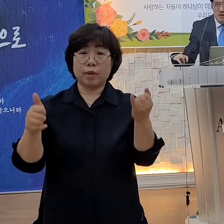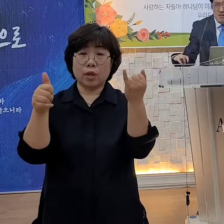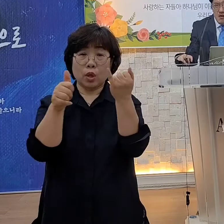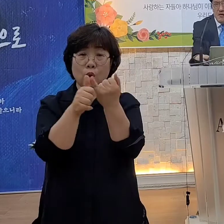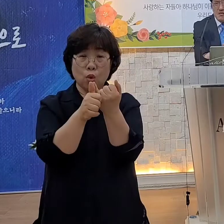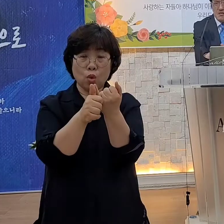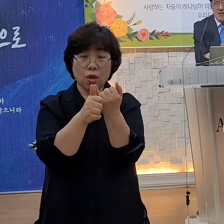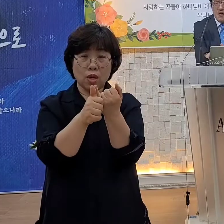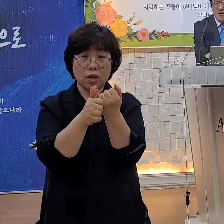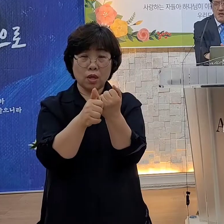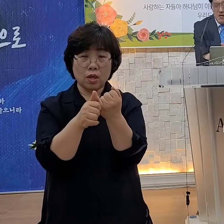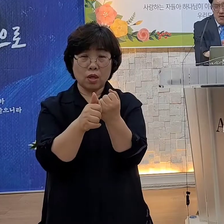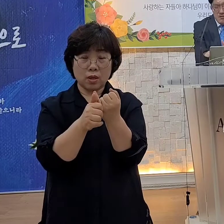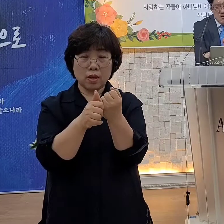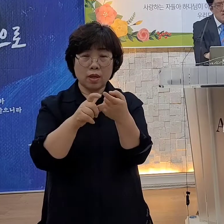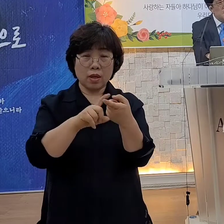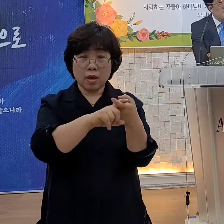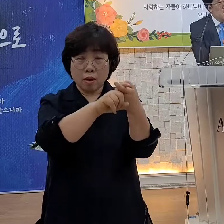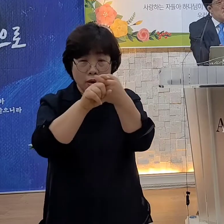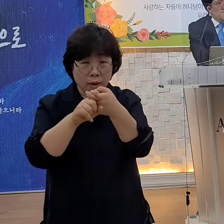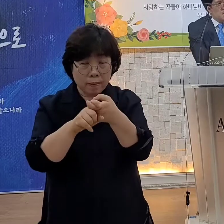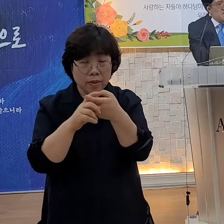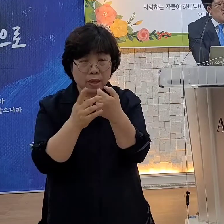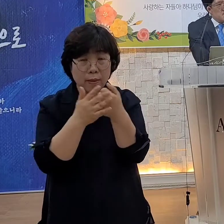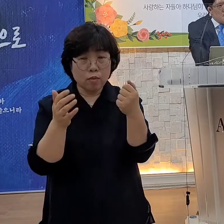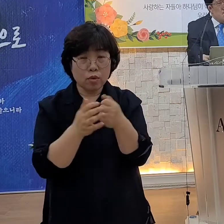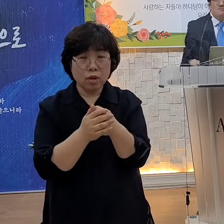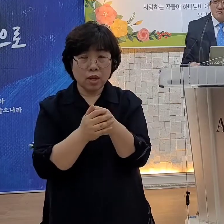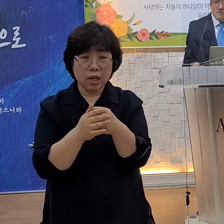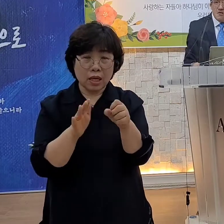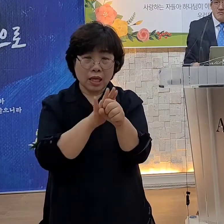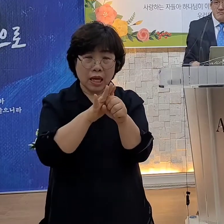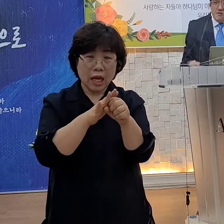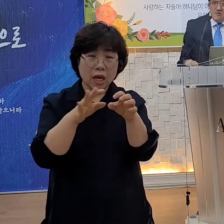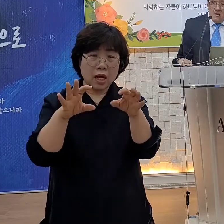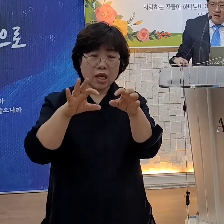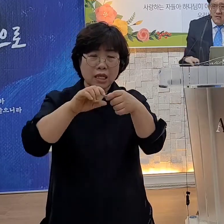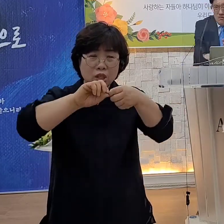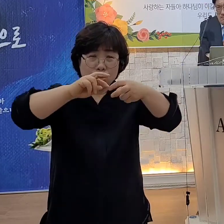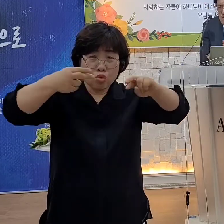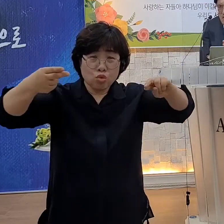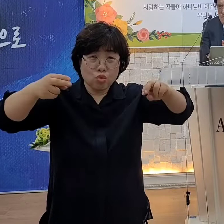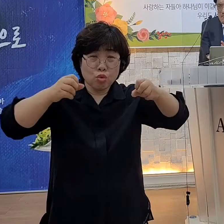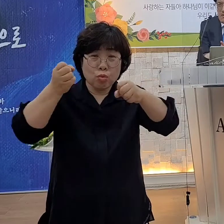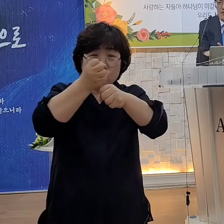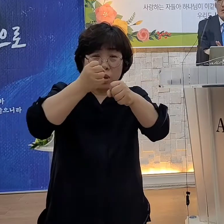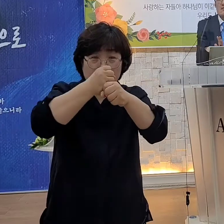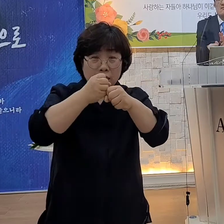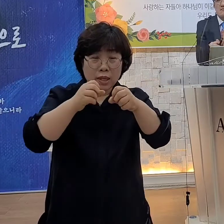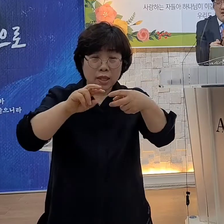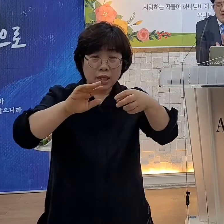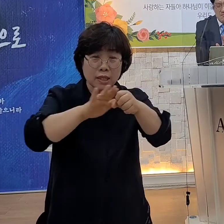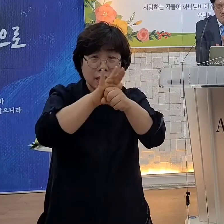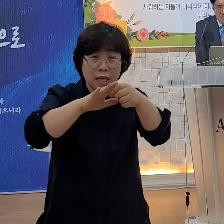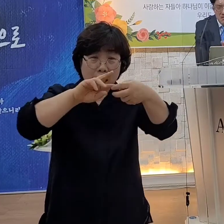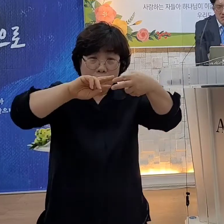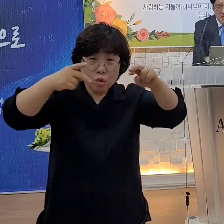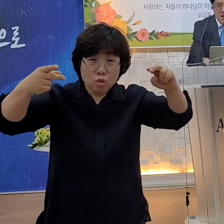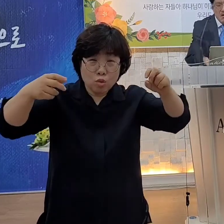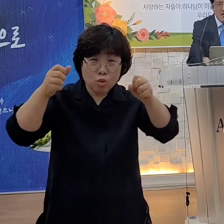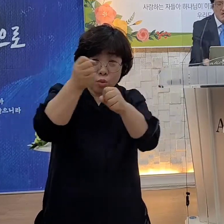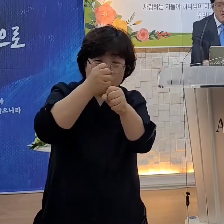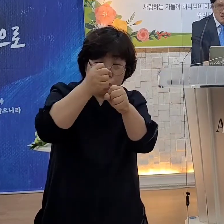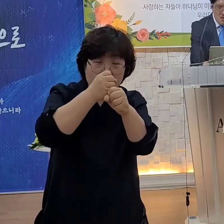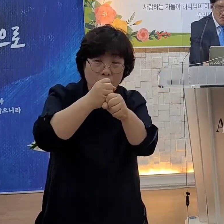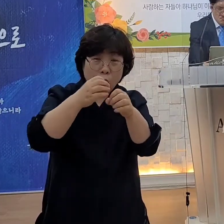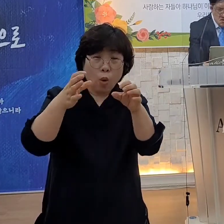부부로 연합했으니까 당연히 뭘로 묶였어요? 사랑으로 묶였잖아요. 사랑해서 결혼하잖아요. 그래서 서로 사랑으로